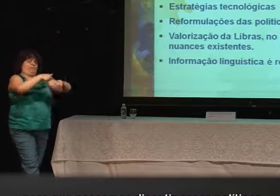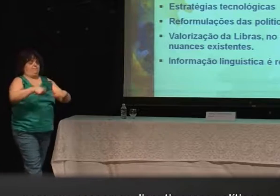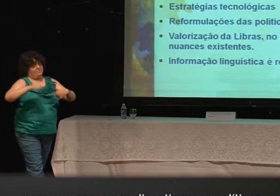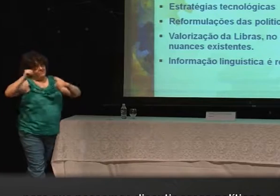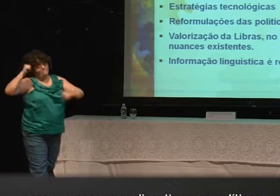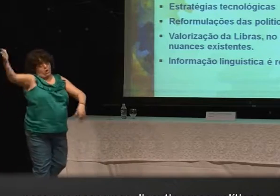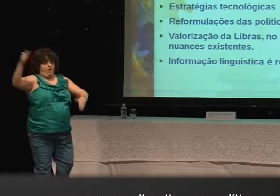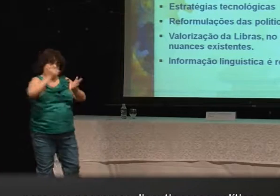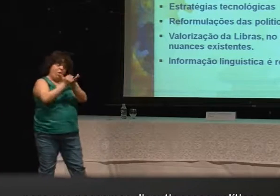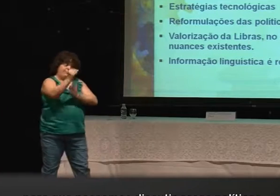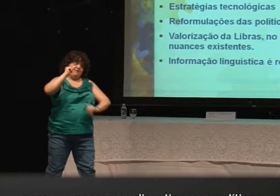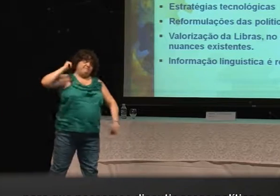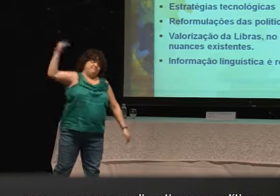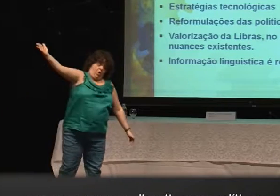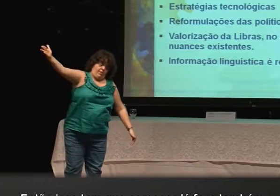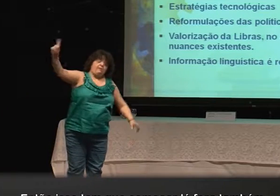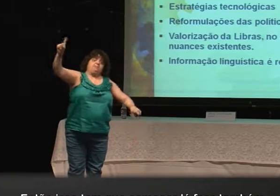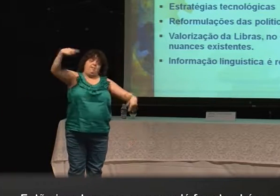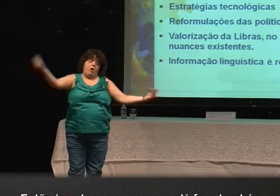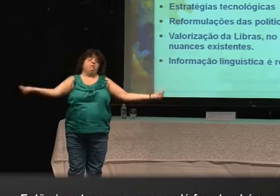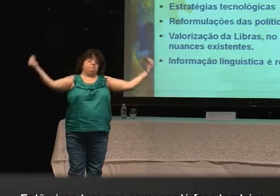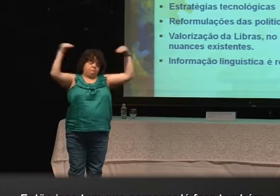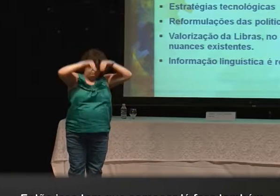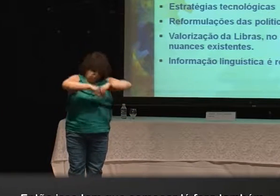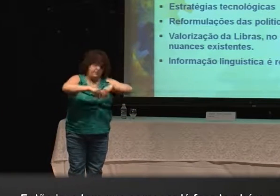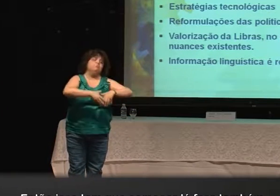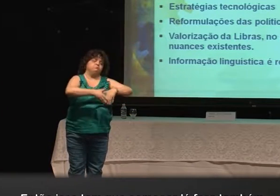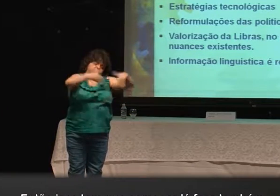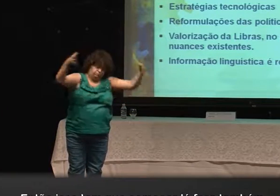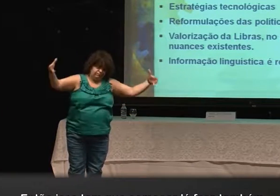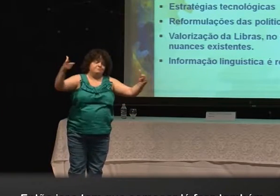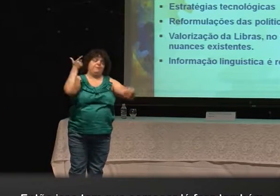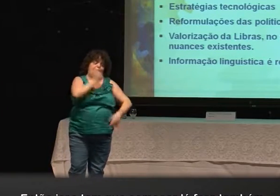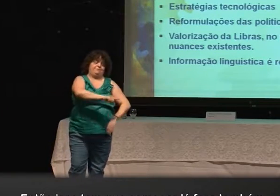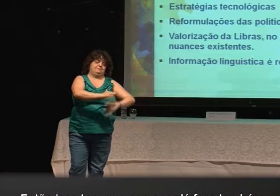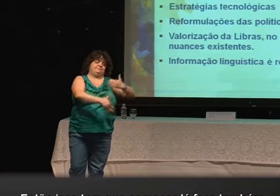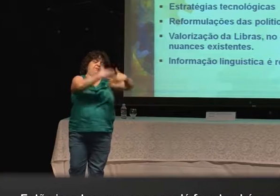possamos discutir essas políticas. Então isso tem que começar fora também.